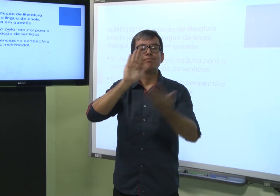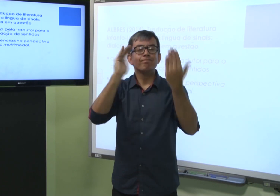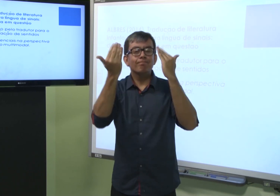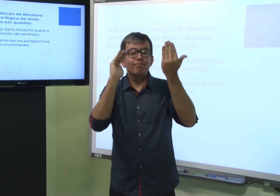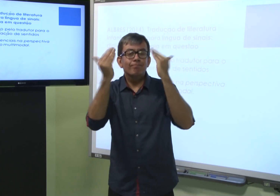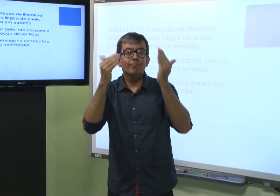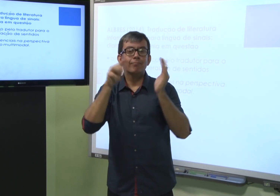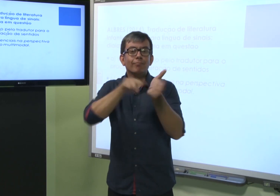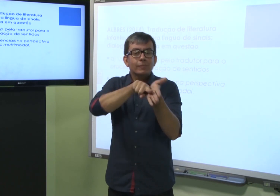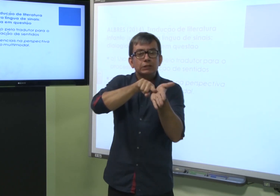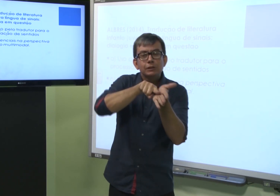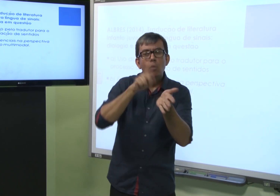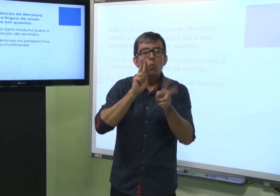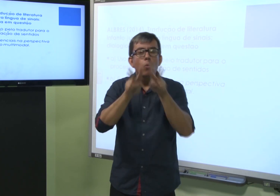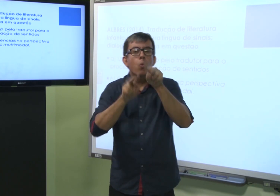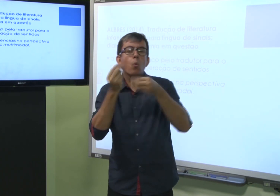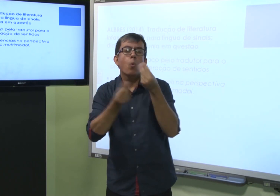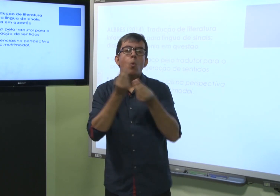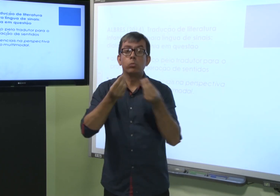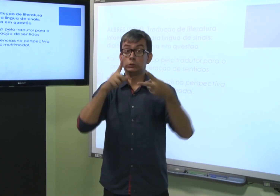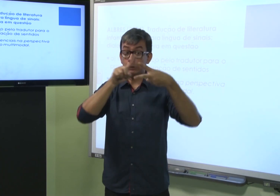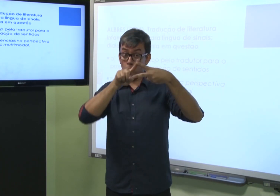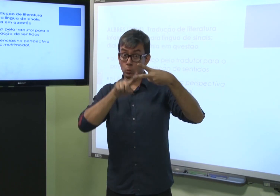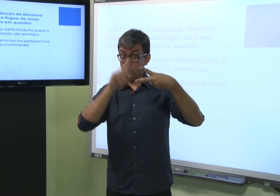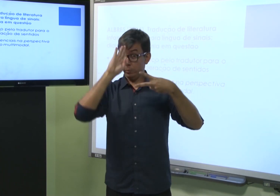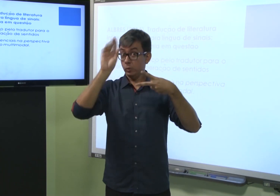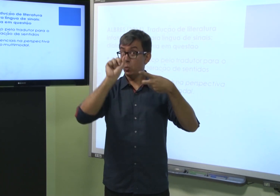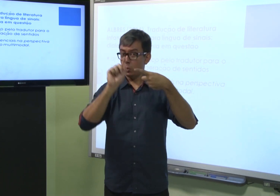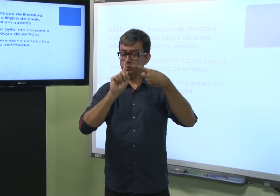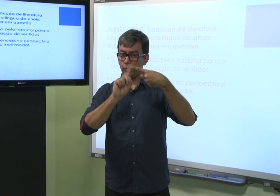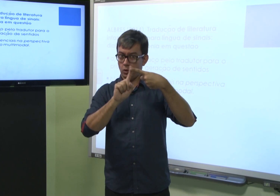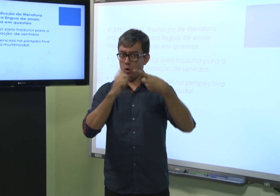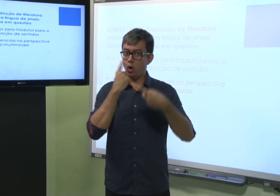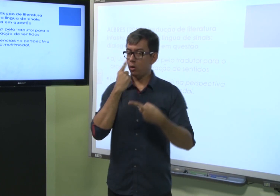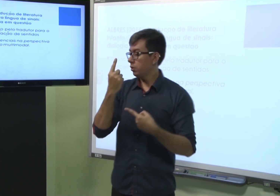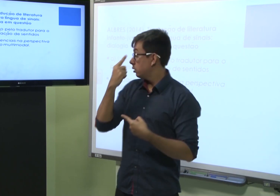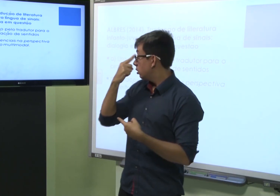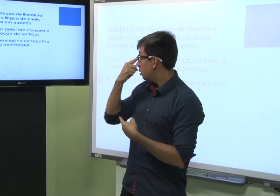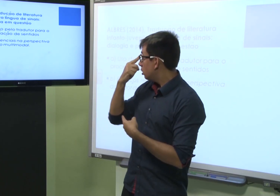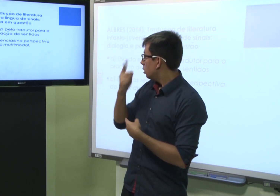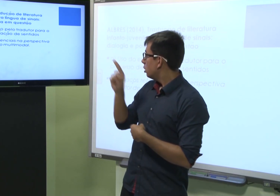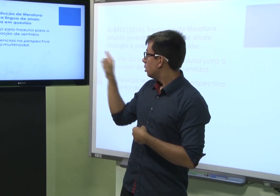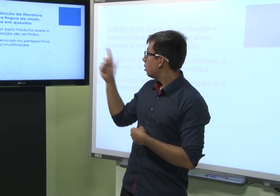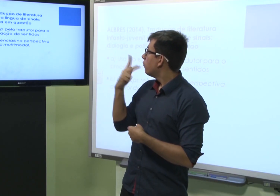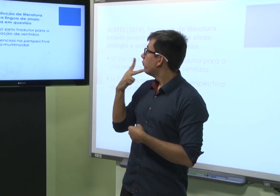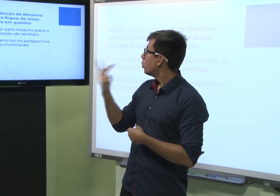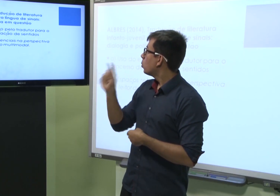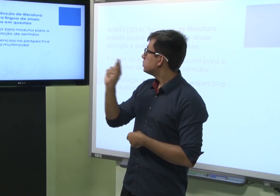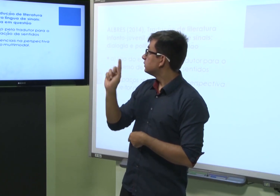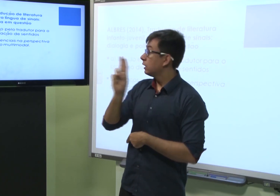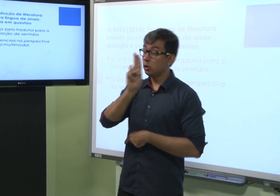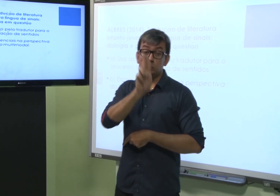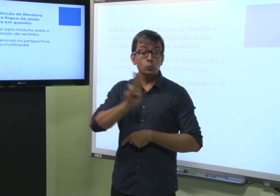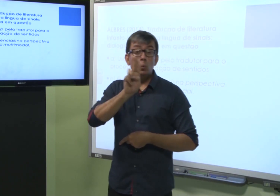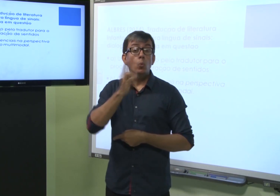fazerem análise sobre dois aspectos principais. Ela fala sobre o uso